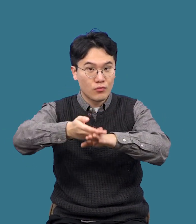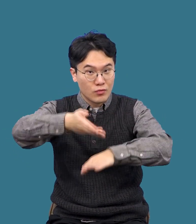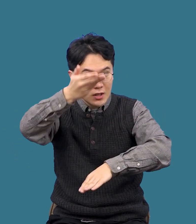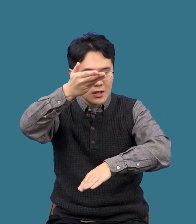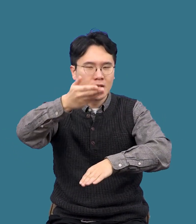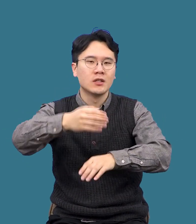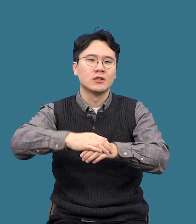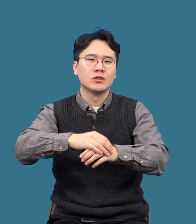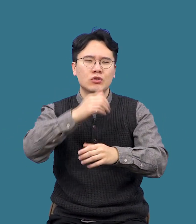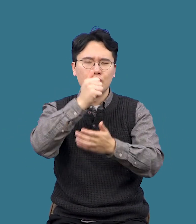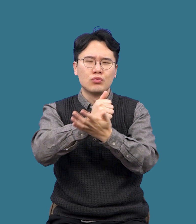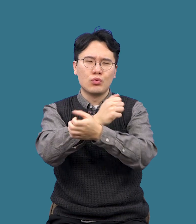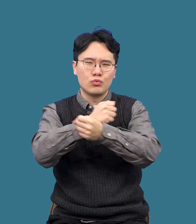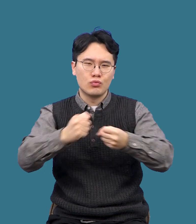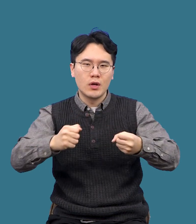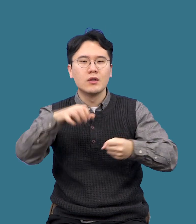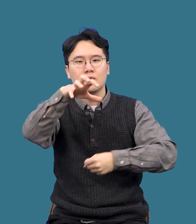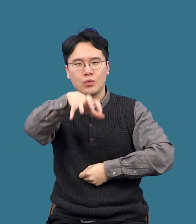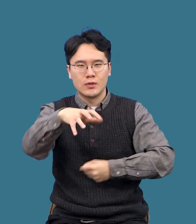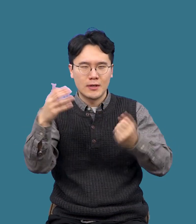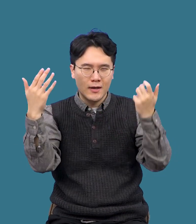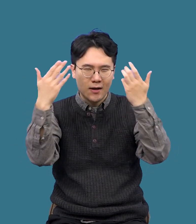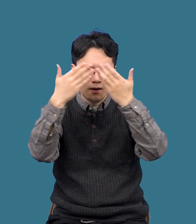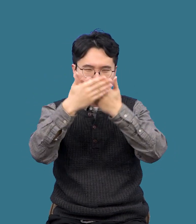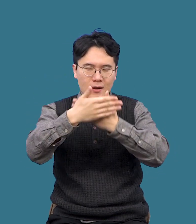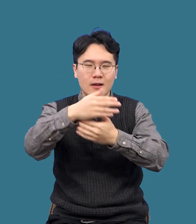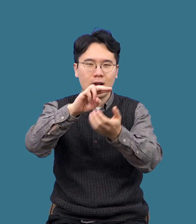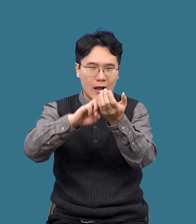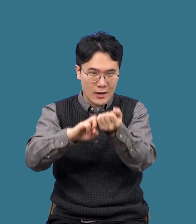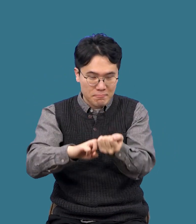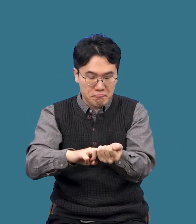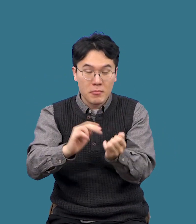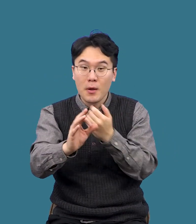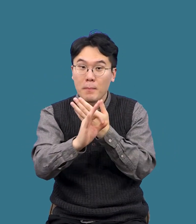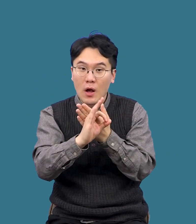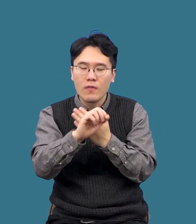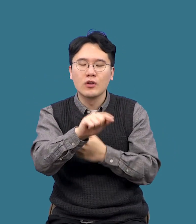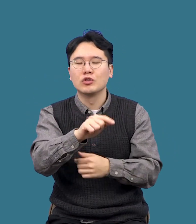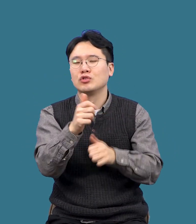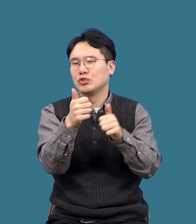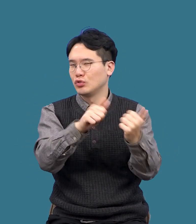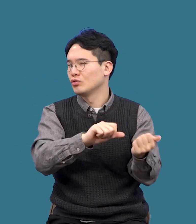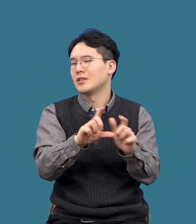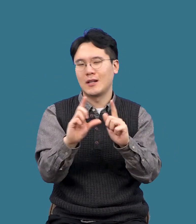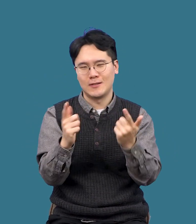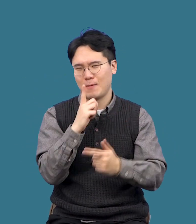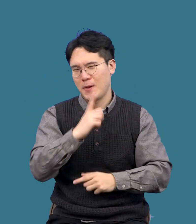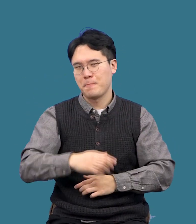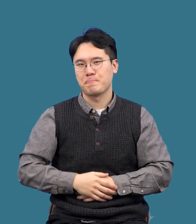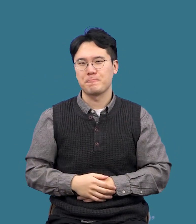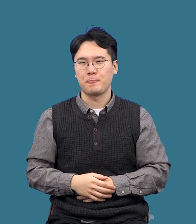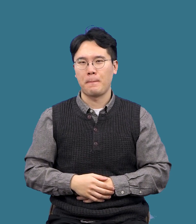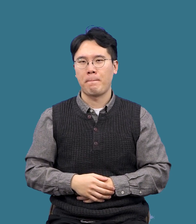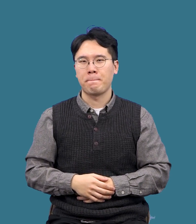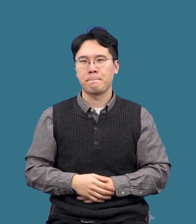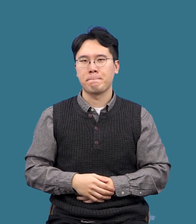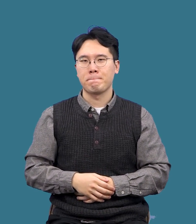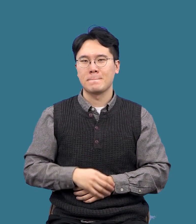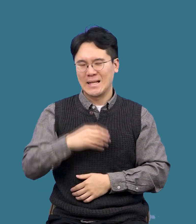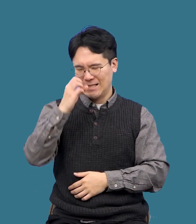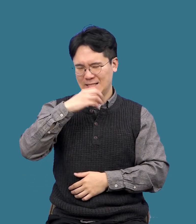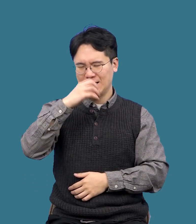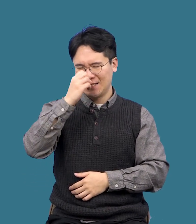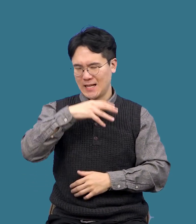그리하면 그가 죽지 아니할 것이며 그랬습니다. 그냥 목숨을 가져간 것이